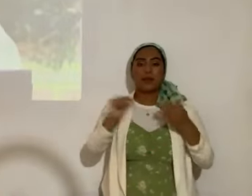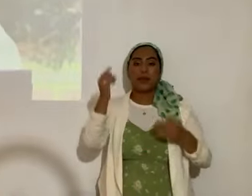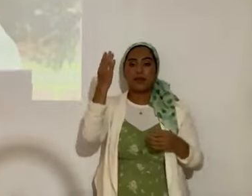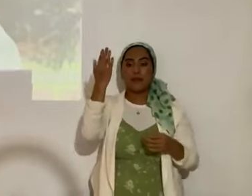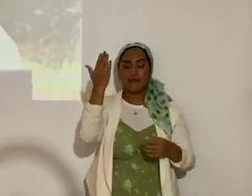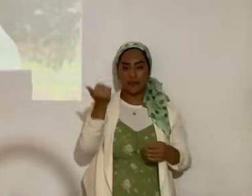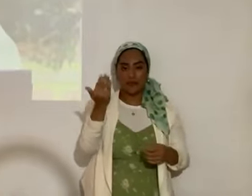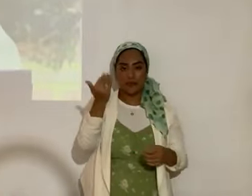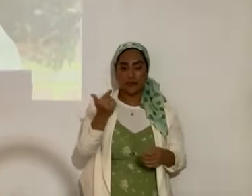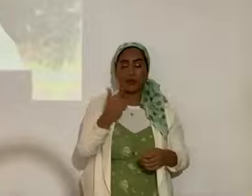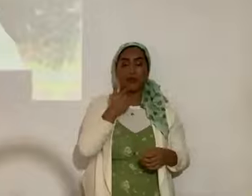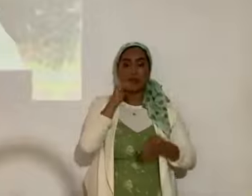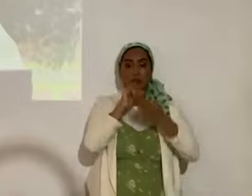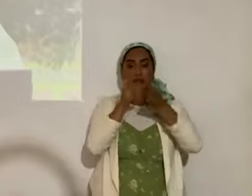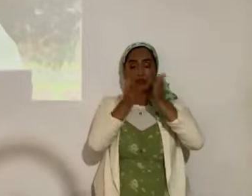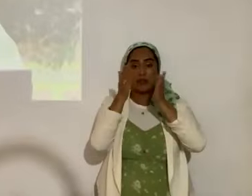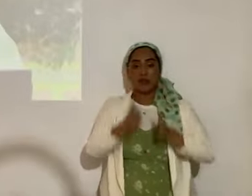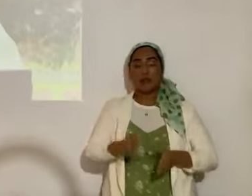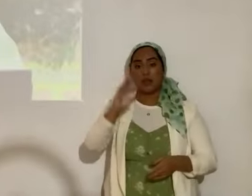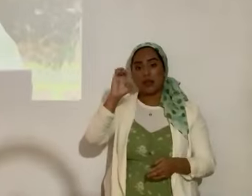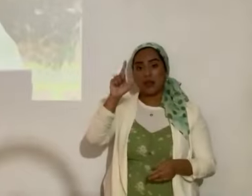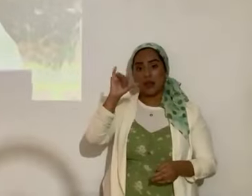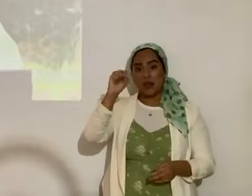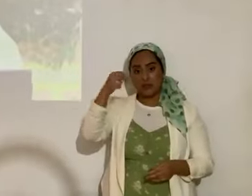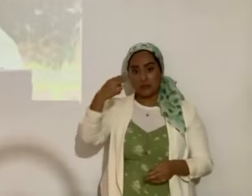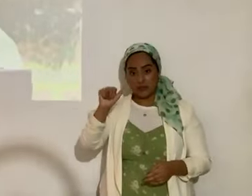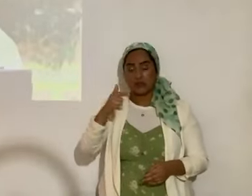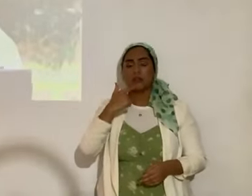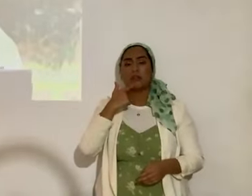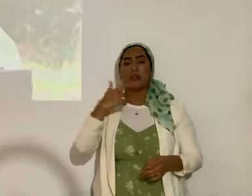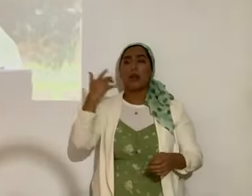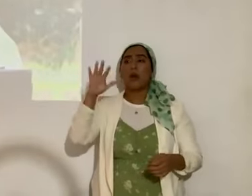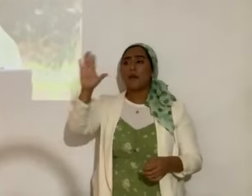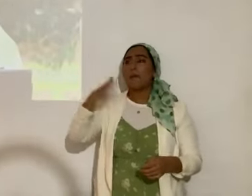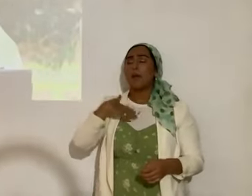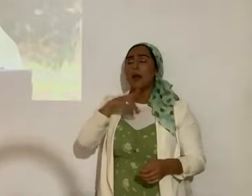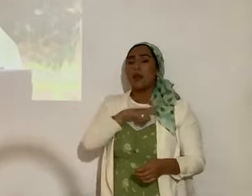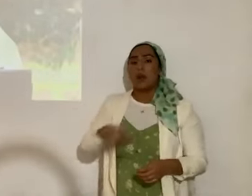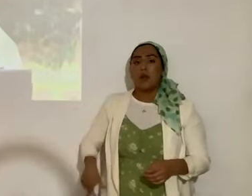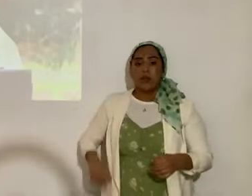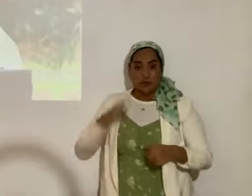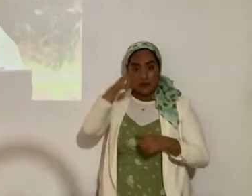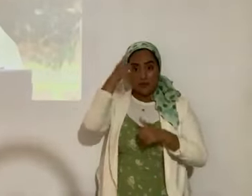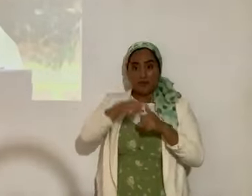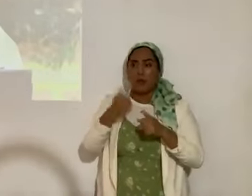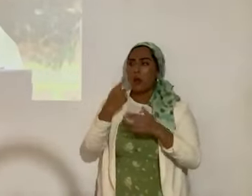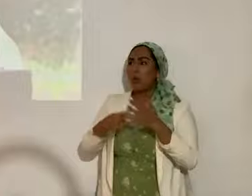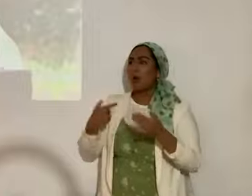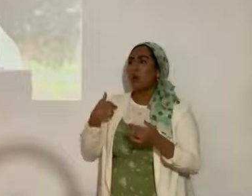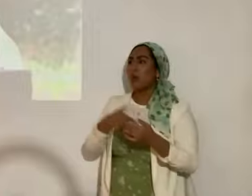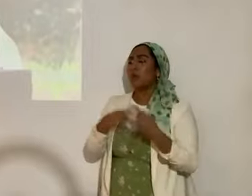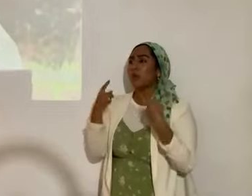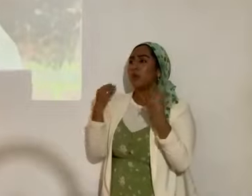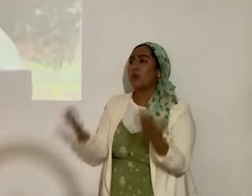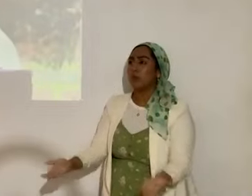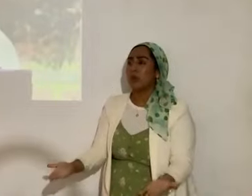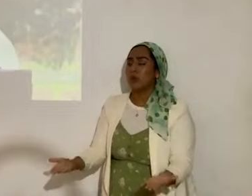dice que el siervo de Eliseo Sí dijo Ah señor mío si te acuerdas qué haremos